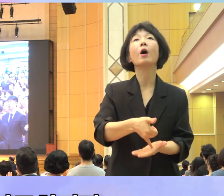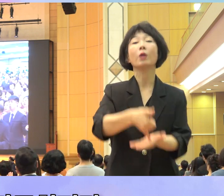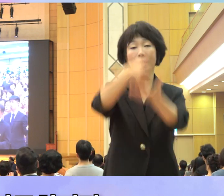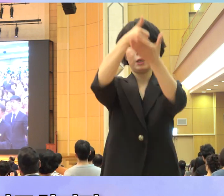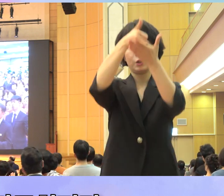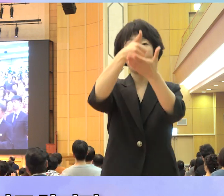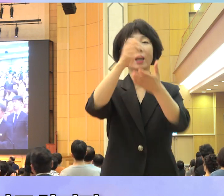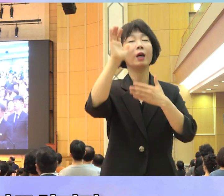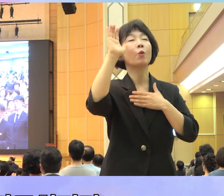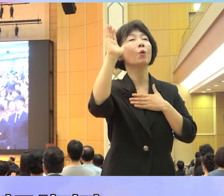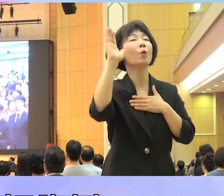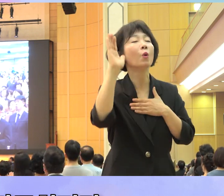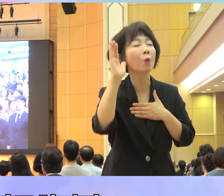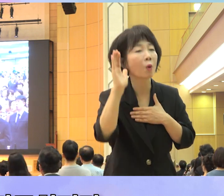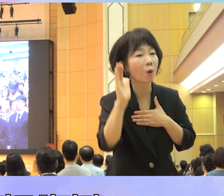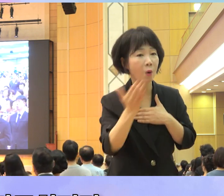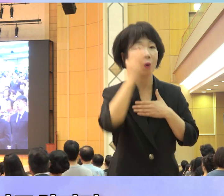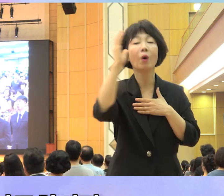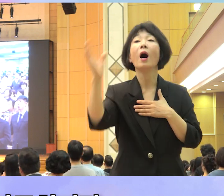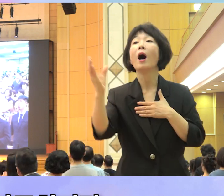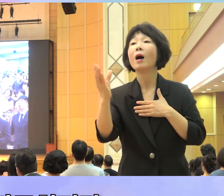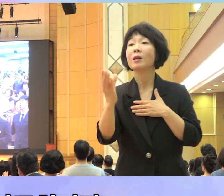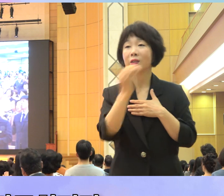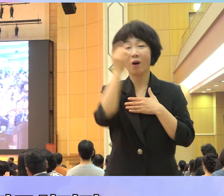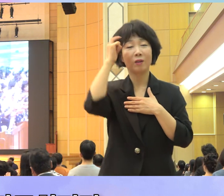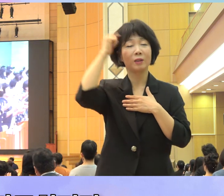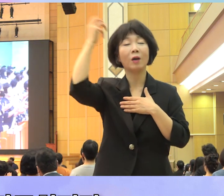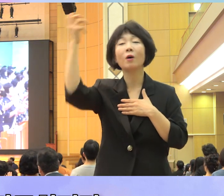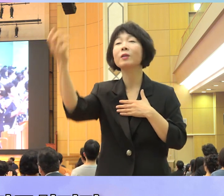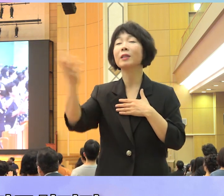나의 인격이 되고